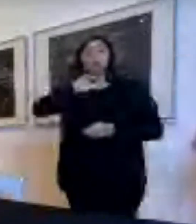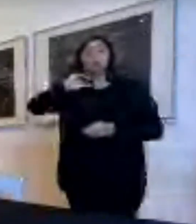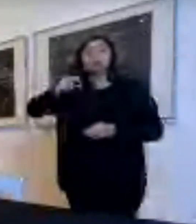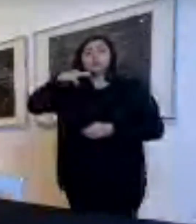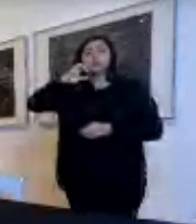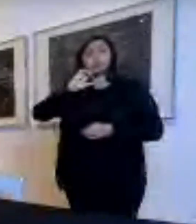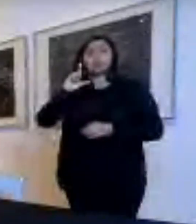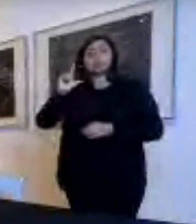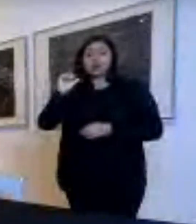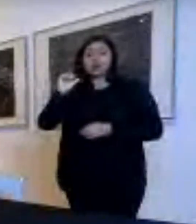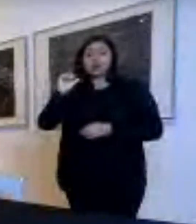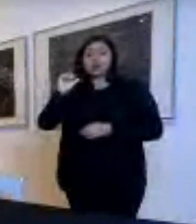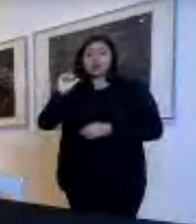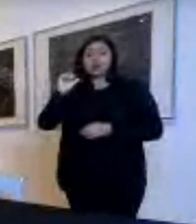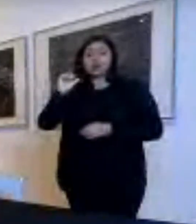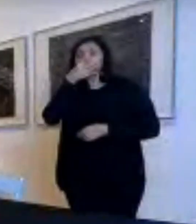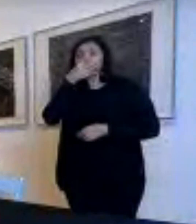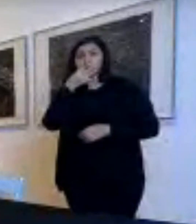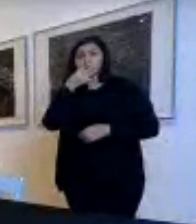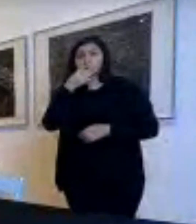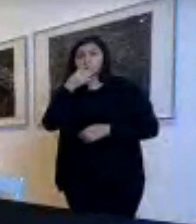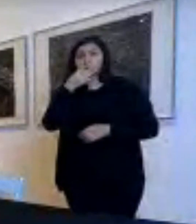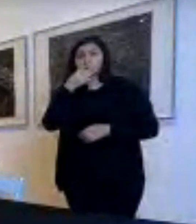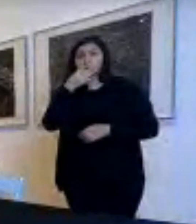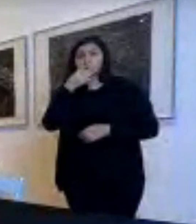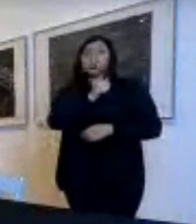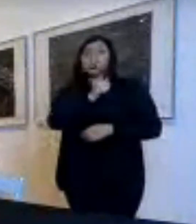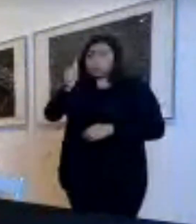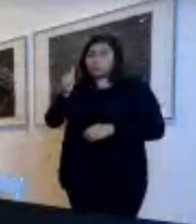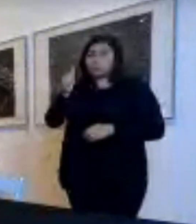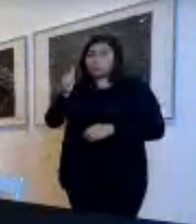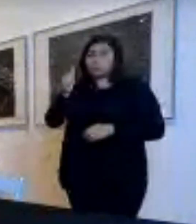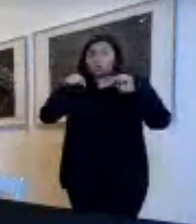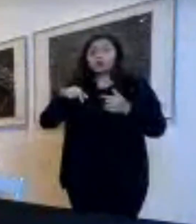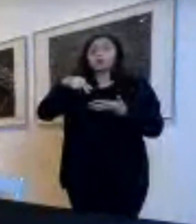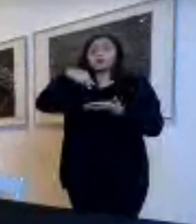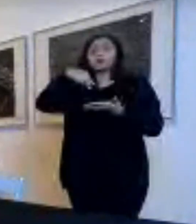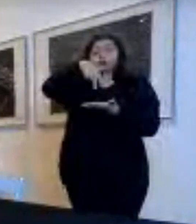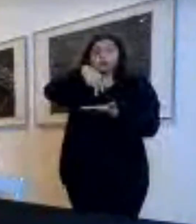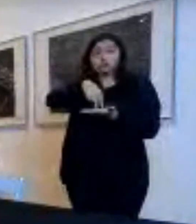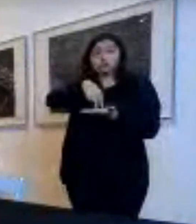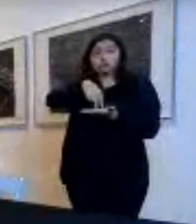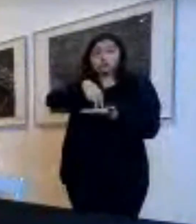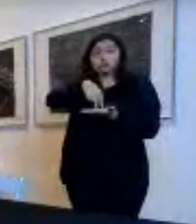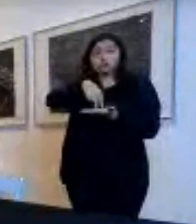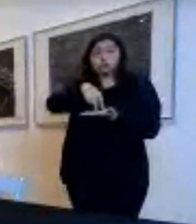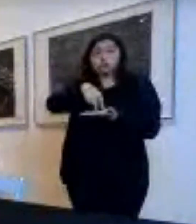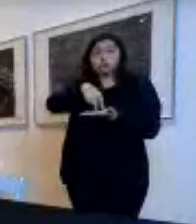sus palabras. Creo que a todos los que estamos presentes hoy día nos